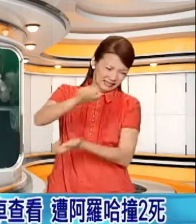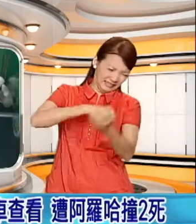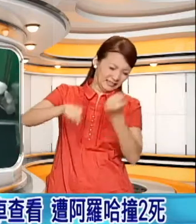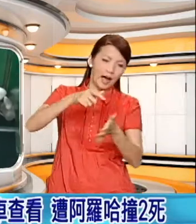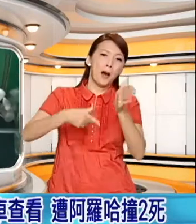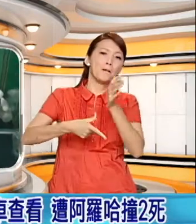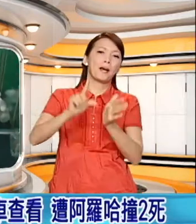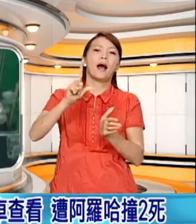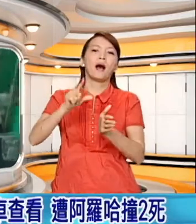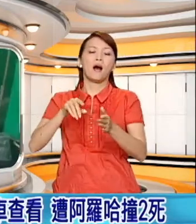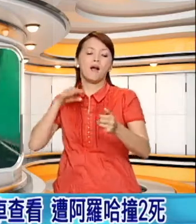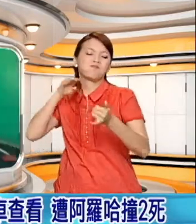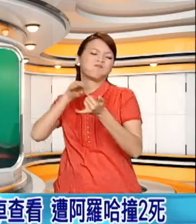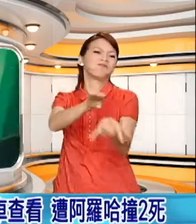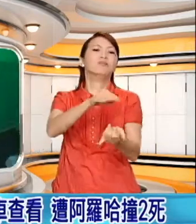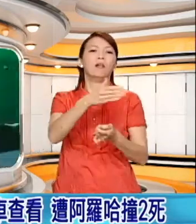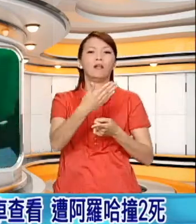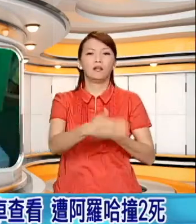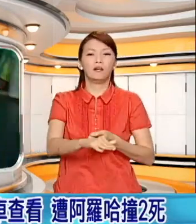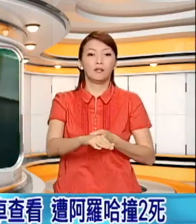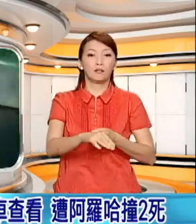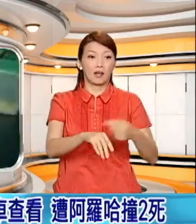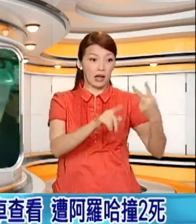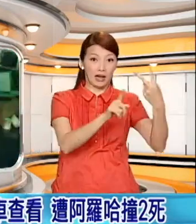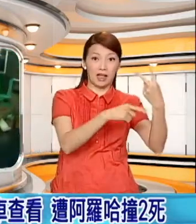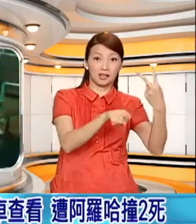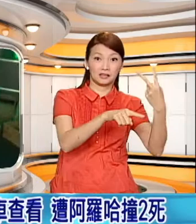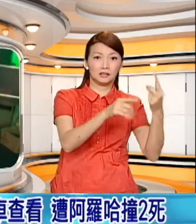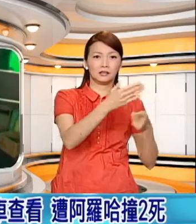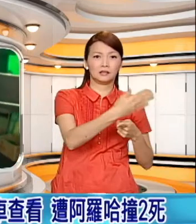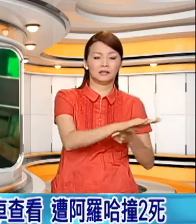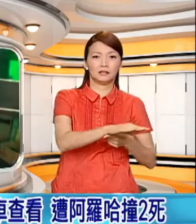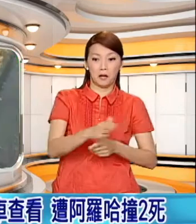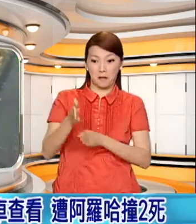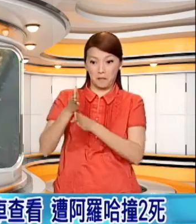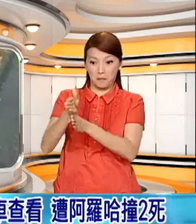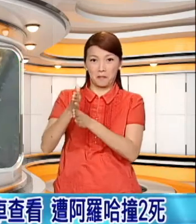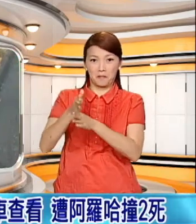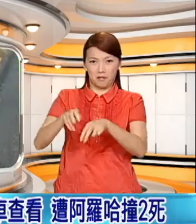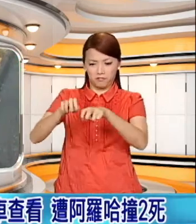成两人不幸死亡，而客运车上也有两名乘客受伤。